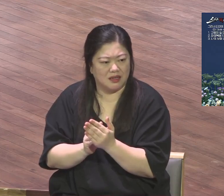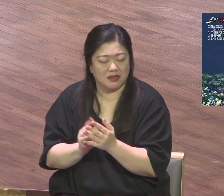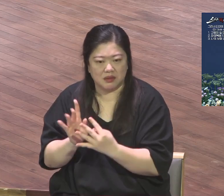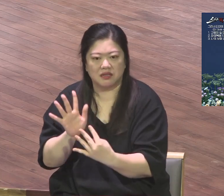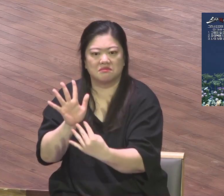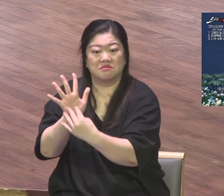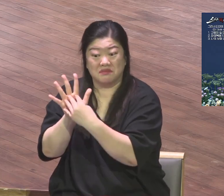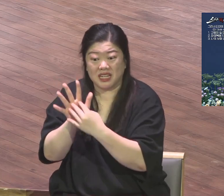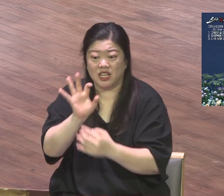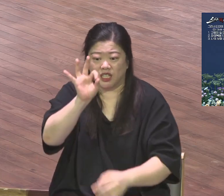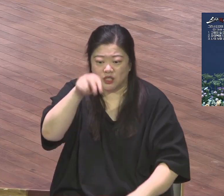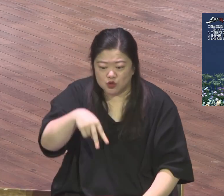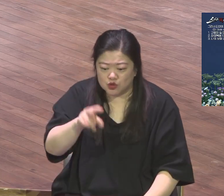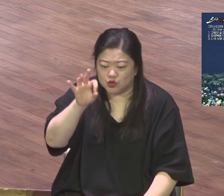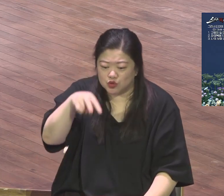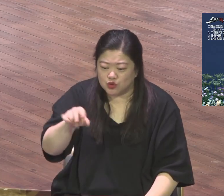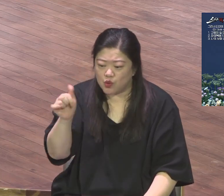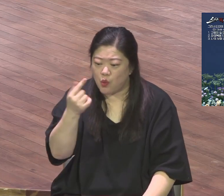죽었잖아.